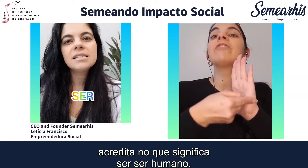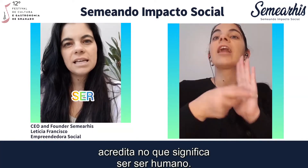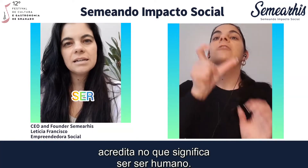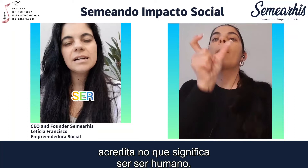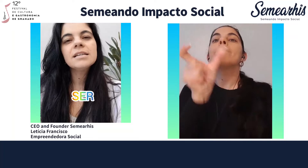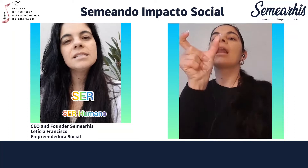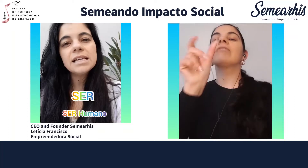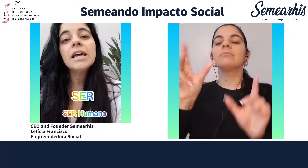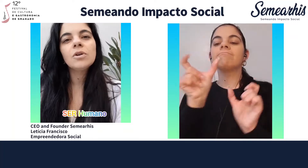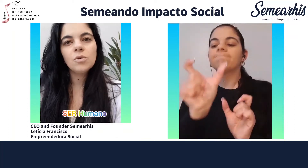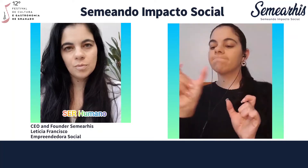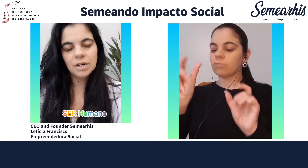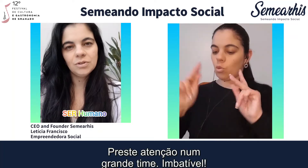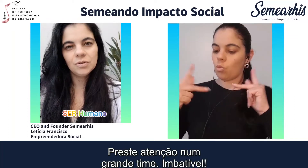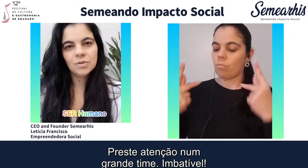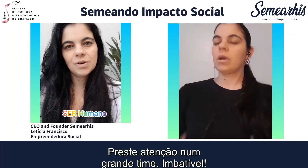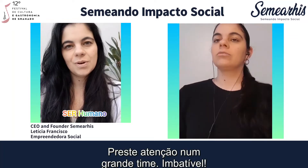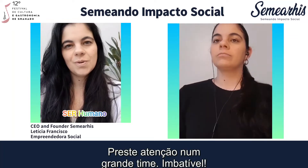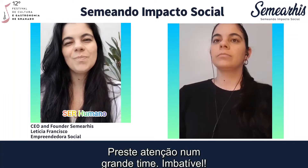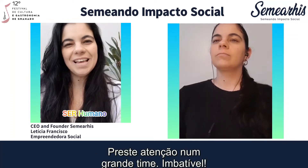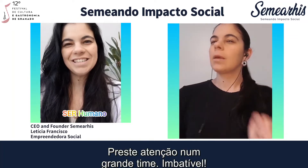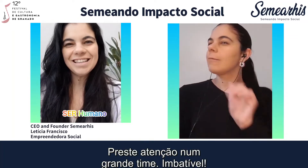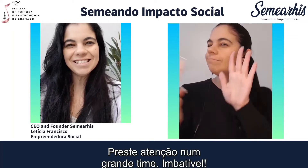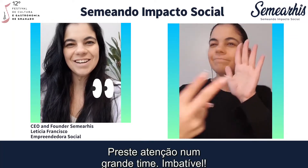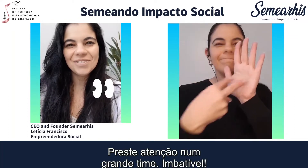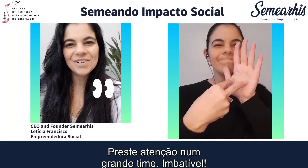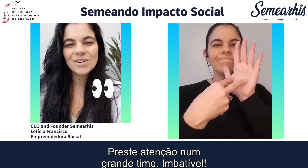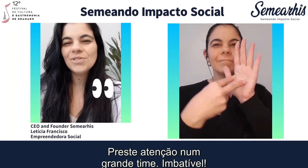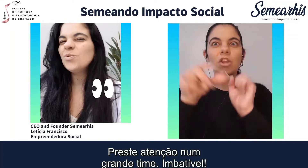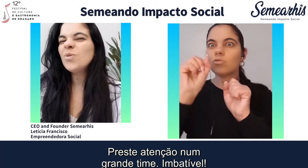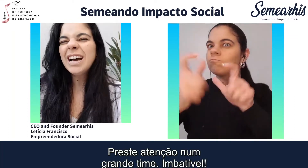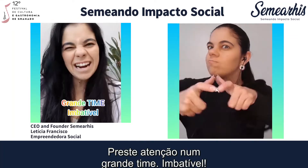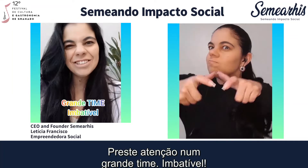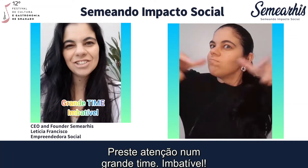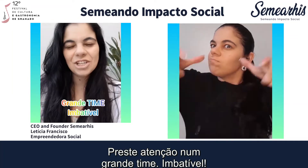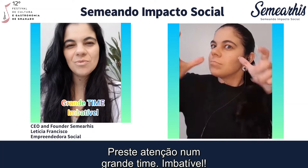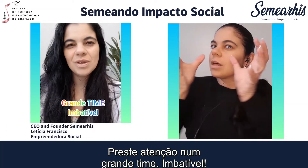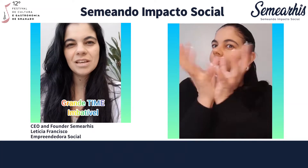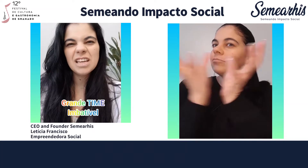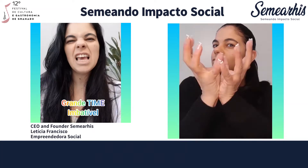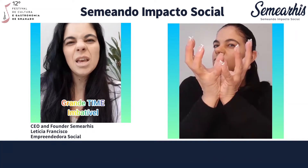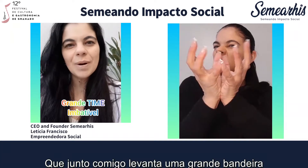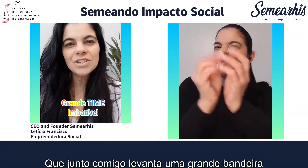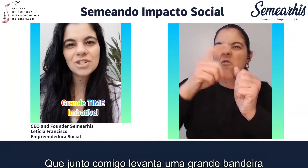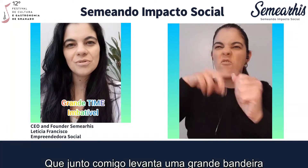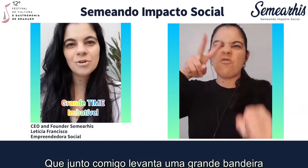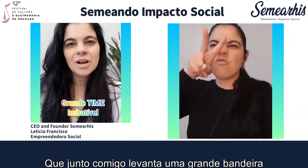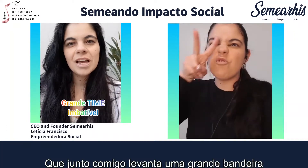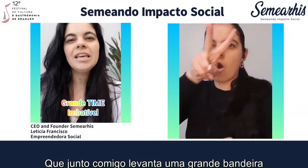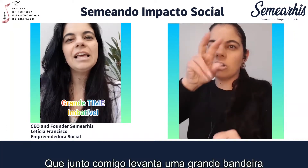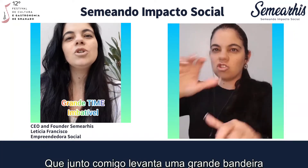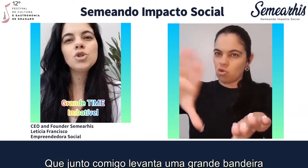significa ser humano. Preste atenção num grande time